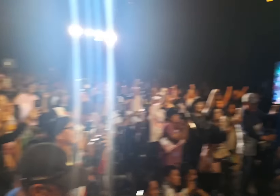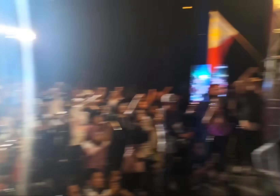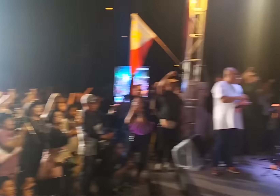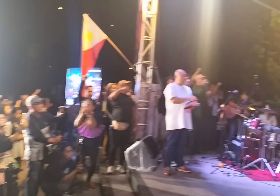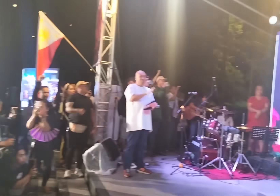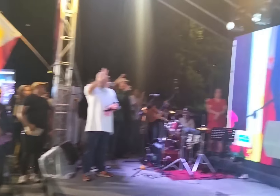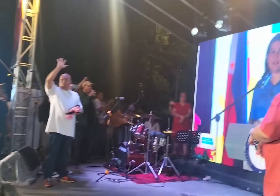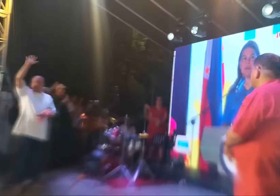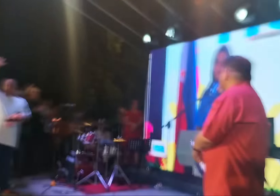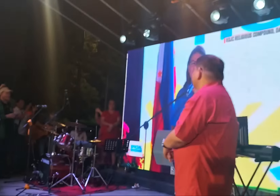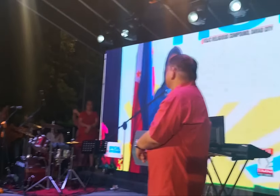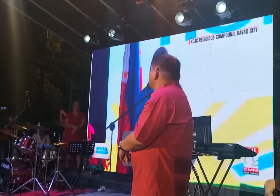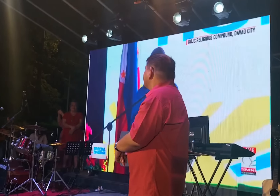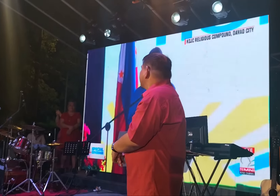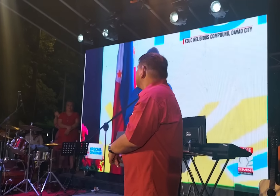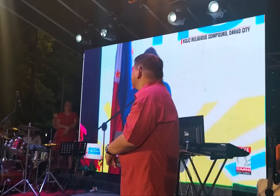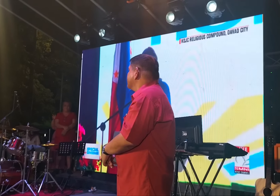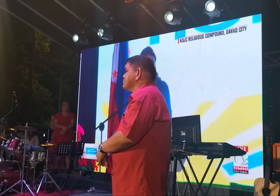Ayan na. Ayan na.